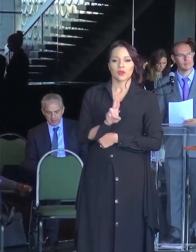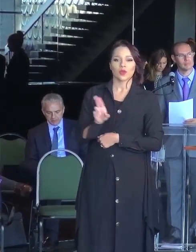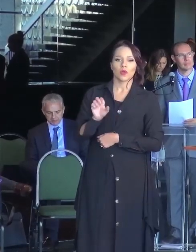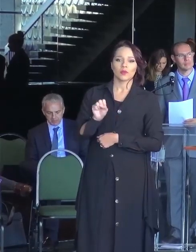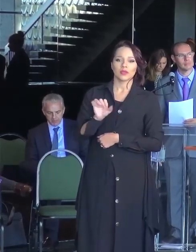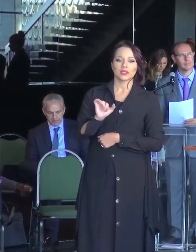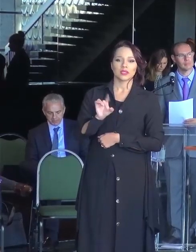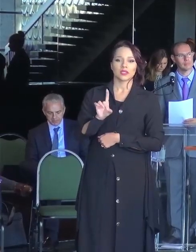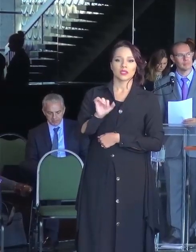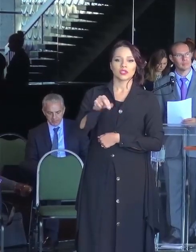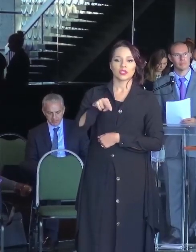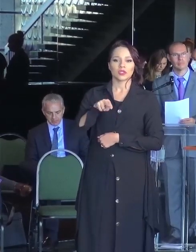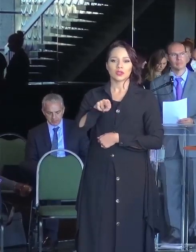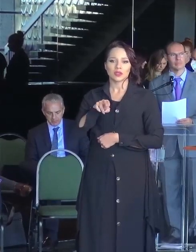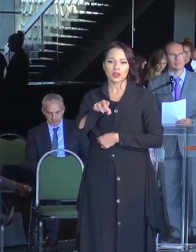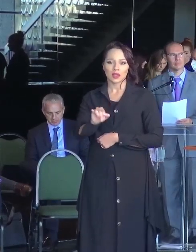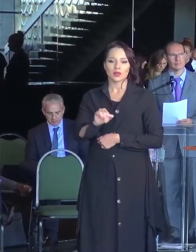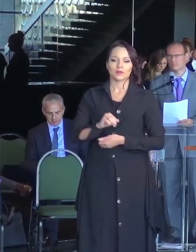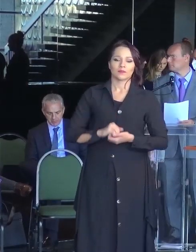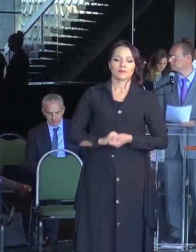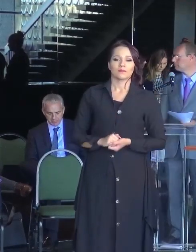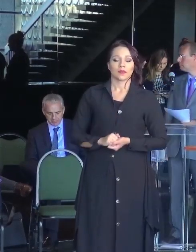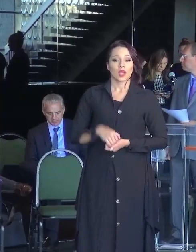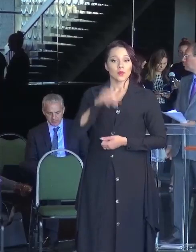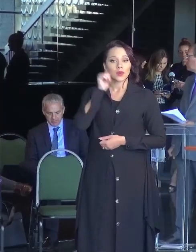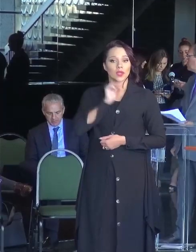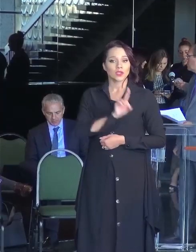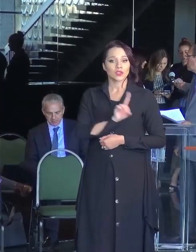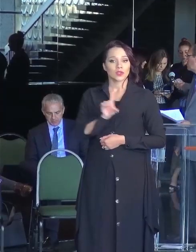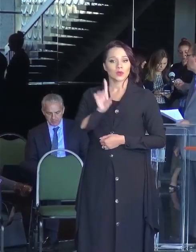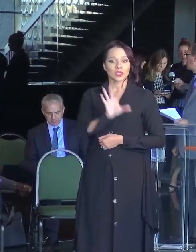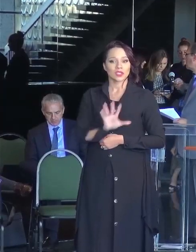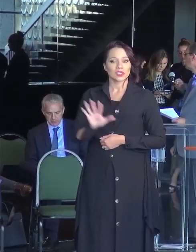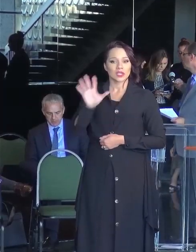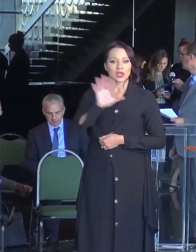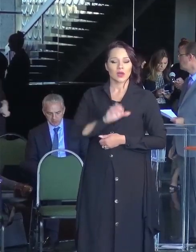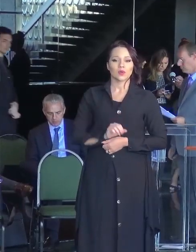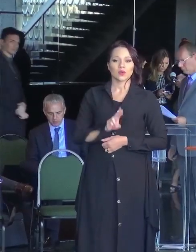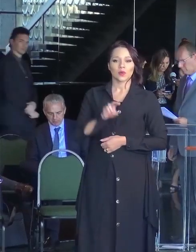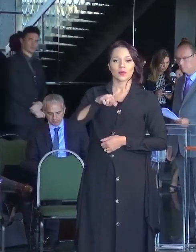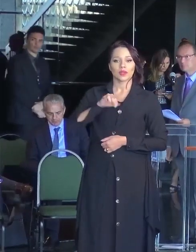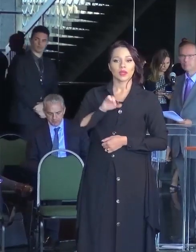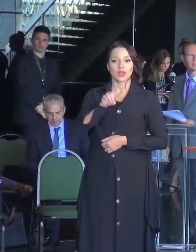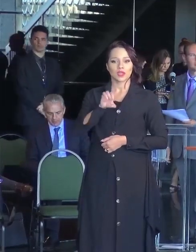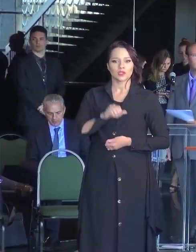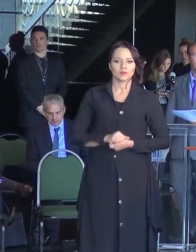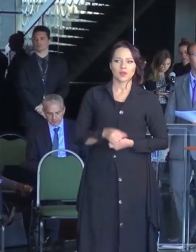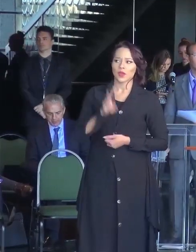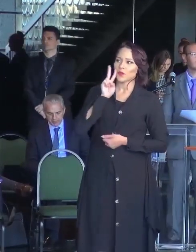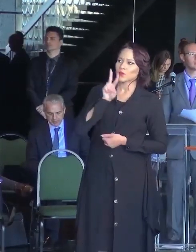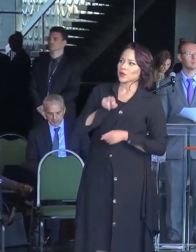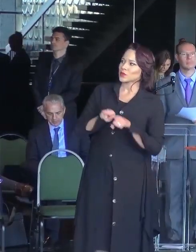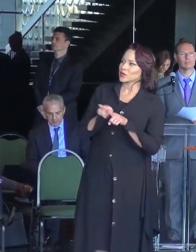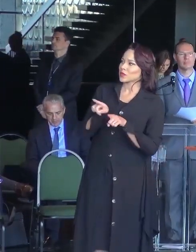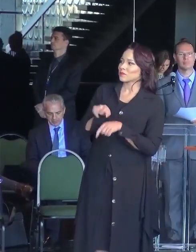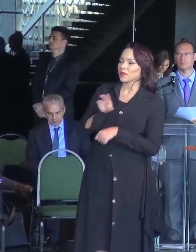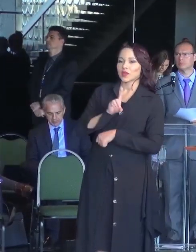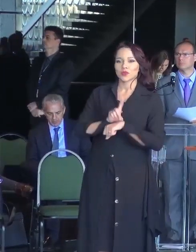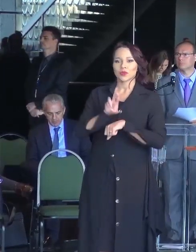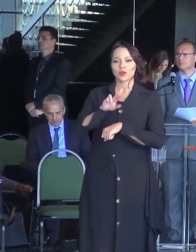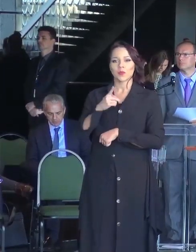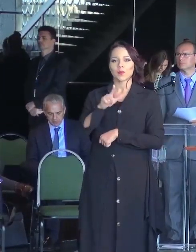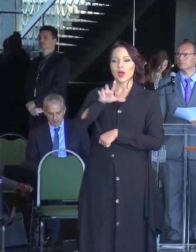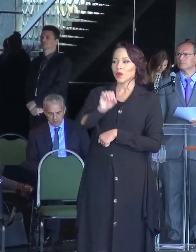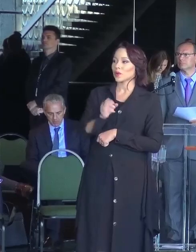Vasques, a senhora diretora-geral do Arquivo Nacional, Neide de Sordi. Eu vejo aqui também o doutor Paulo